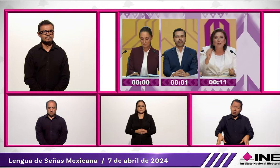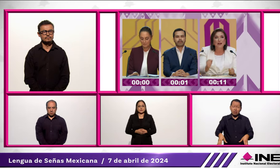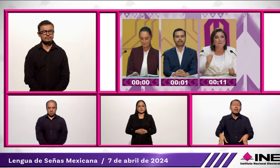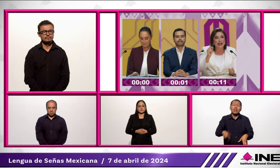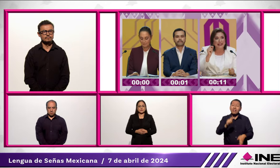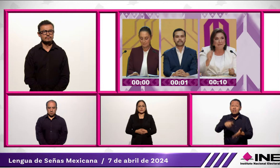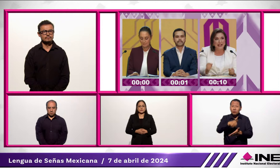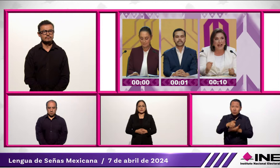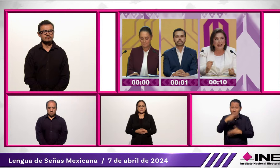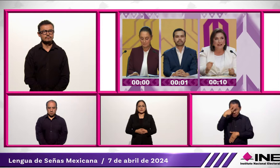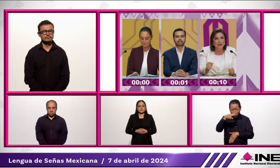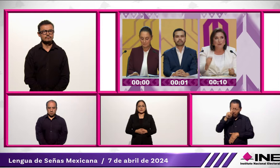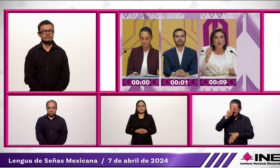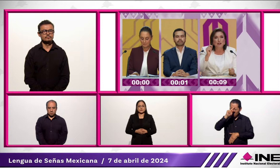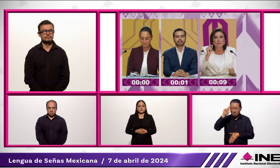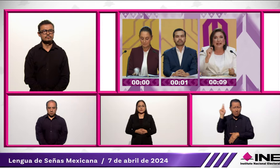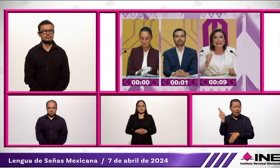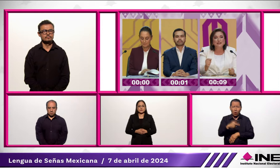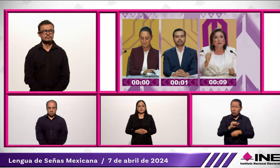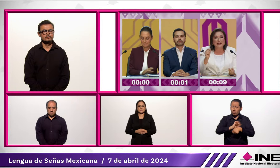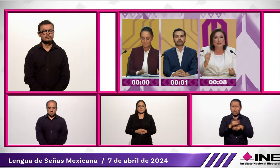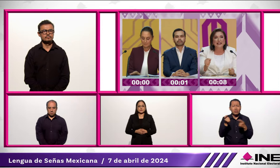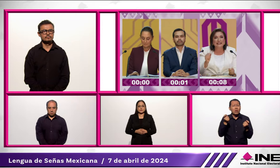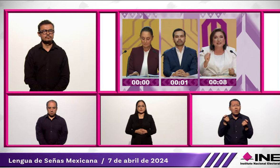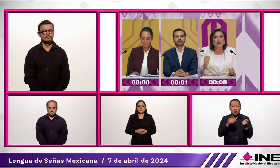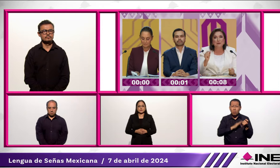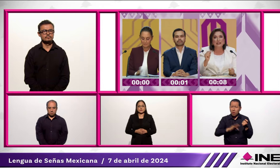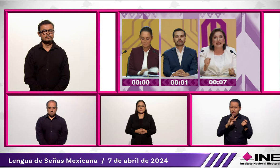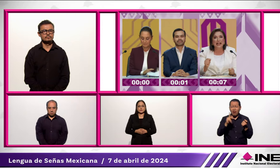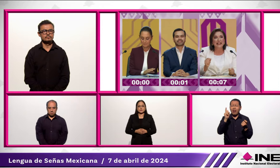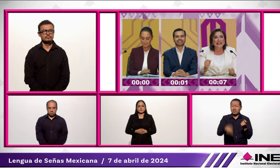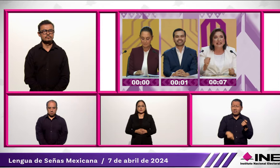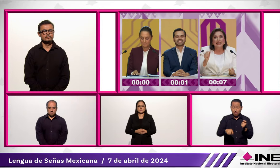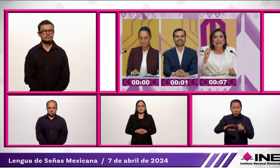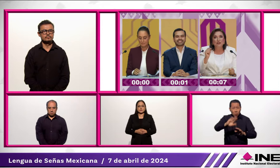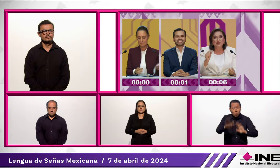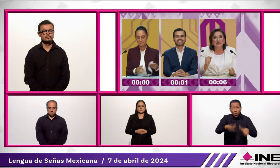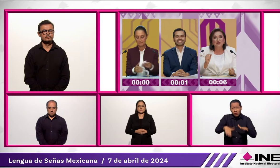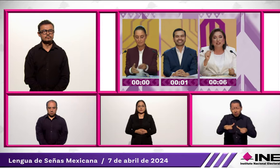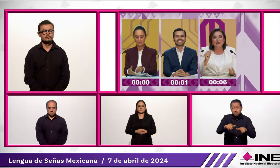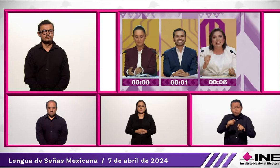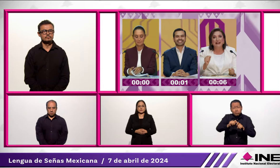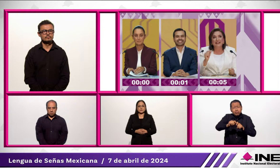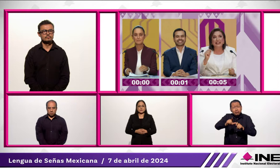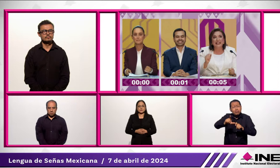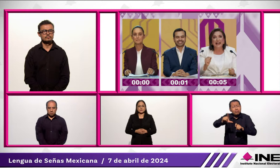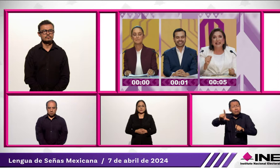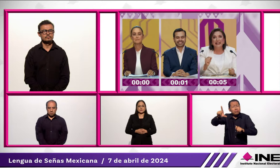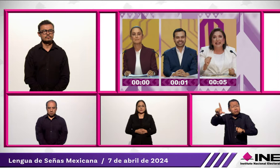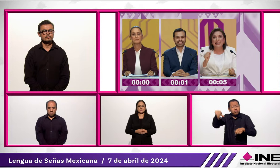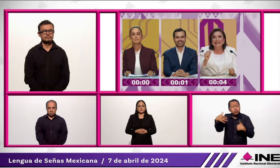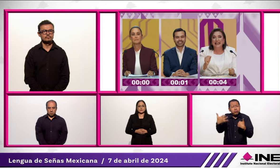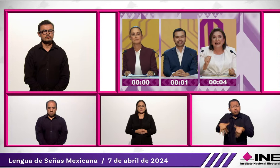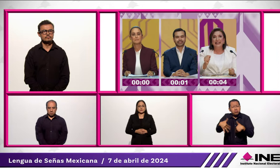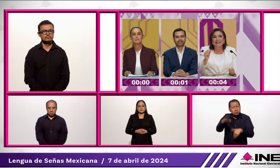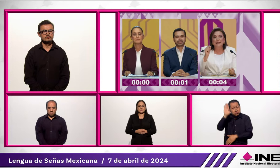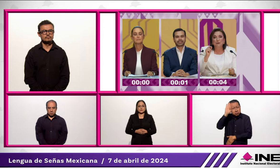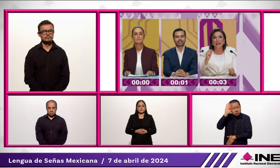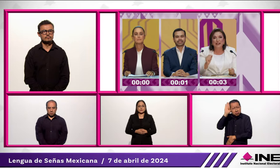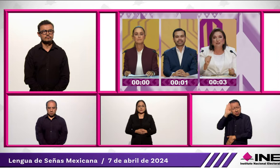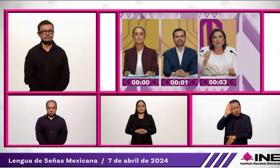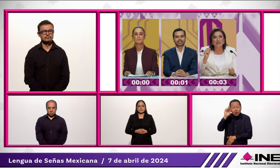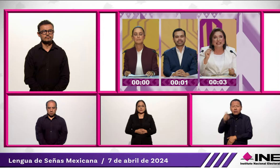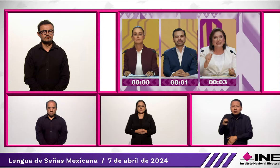peor manejó la pandemia. Fue uno de los países con mayor exceso de mortalidad. Y los datos que nos acaban de dar es que